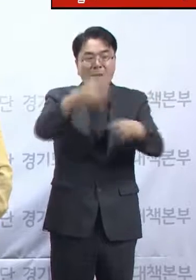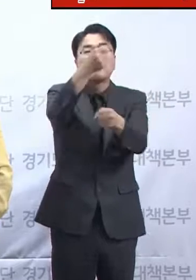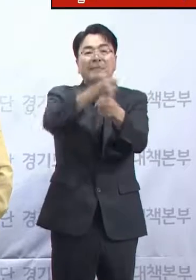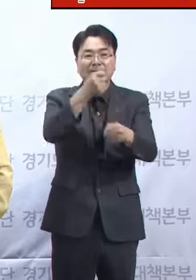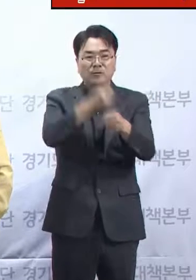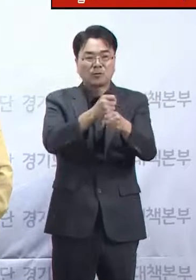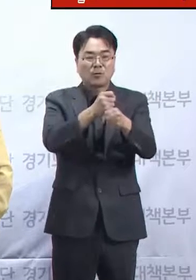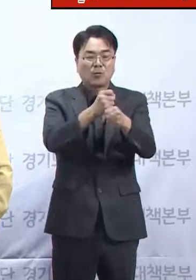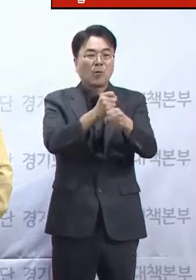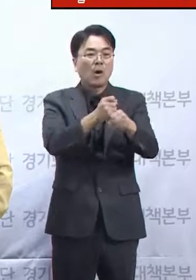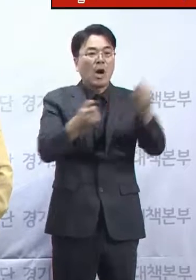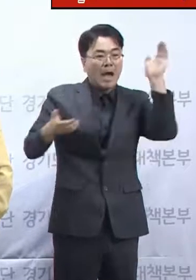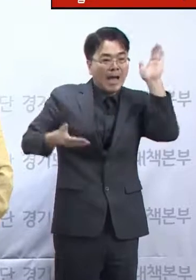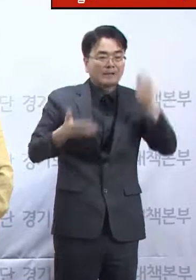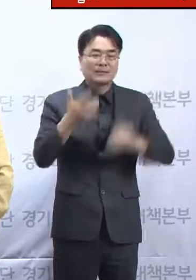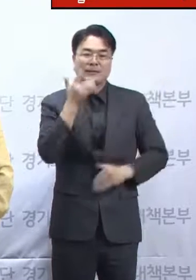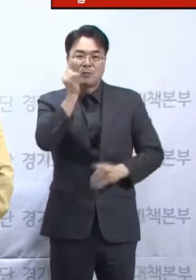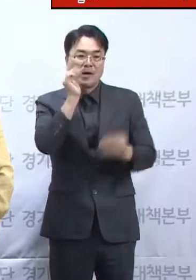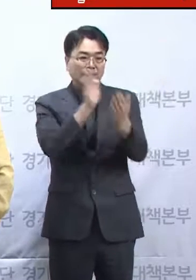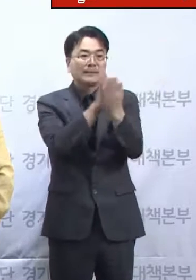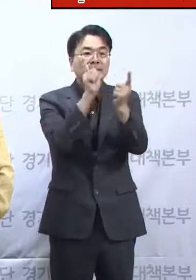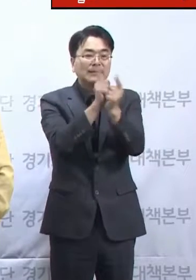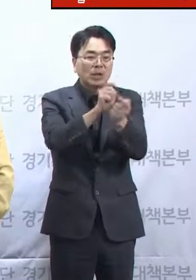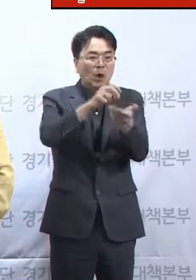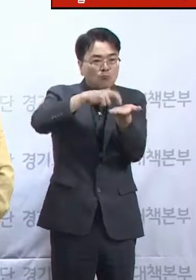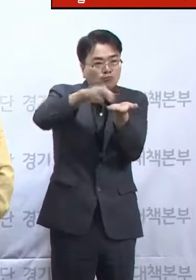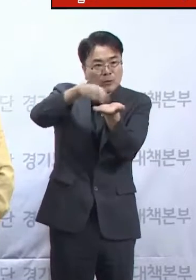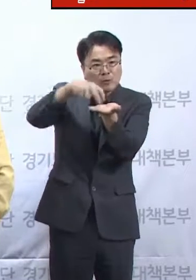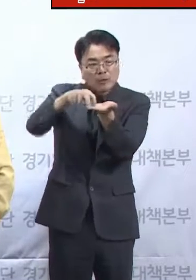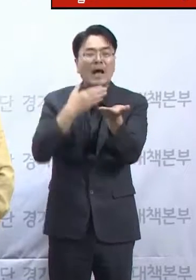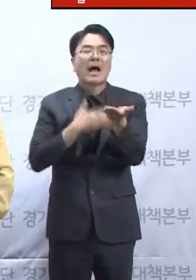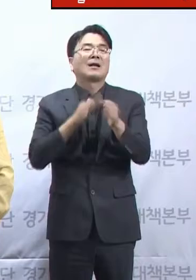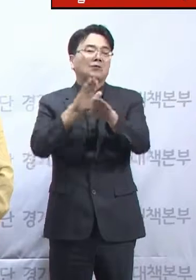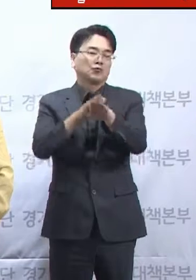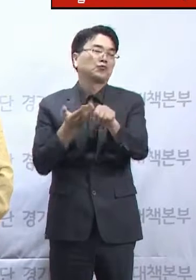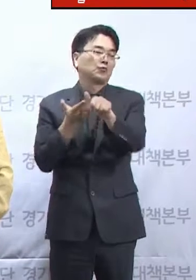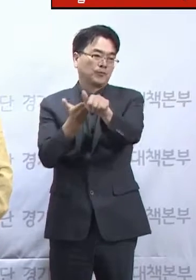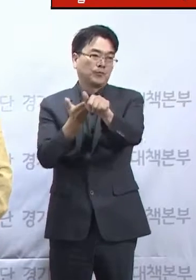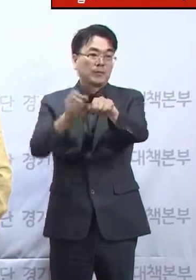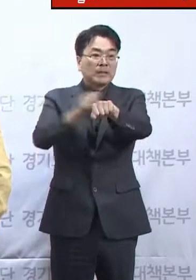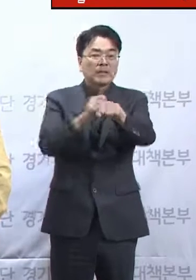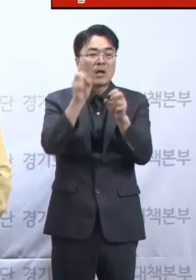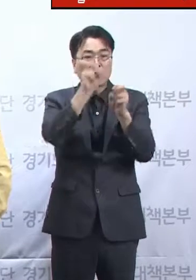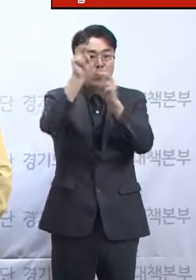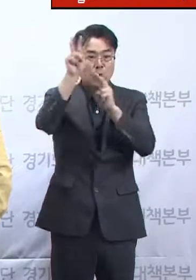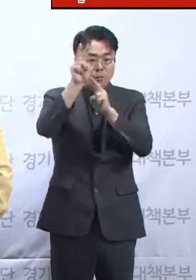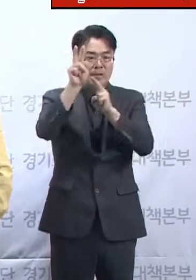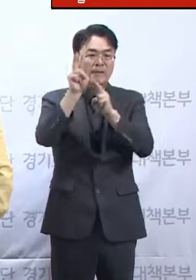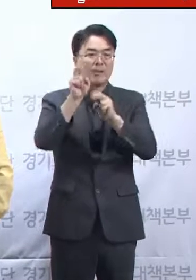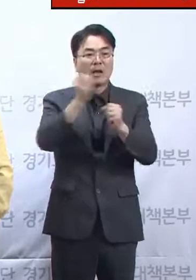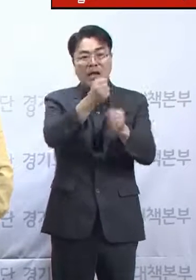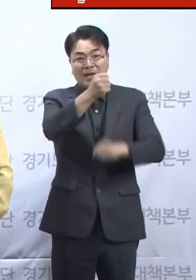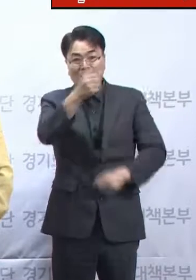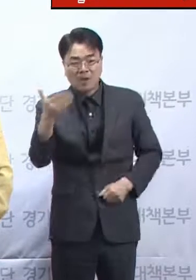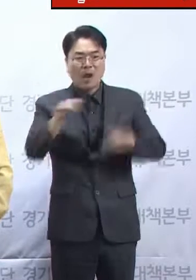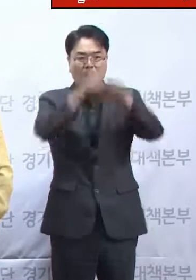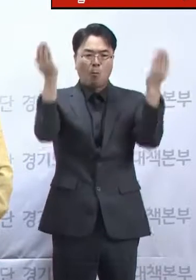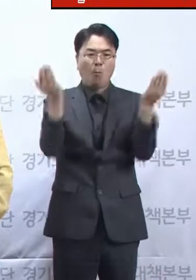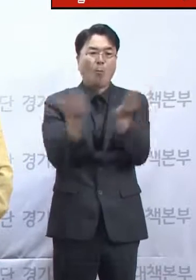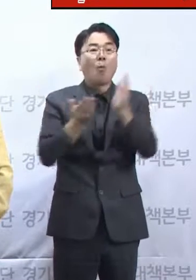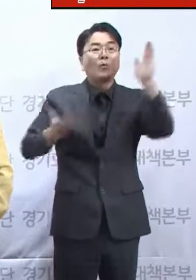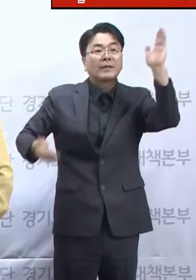직접 문자를 보내서 조치를 취하도록 했습니다. 우선 용인과 양평 서정 지역에 모든